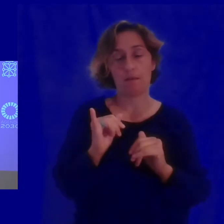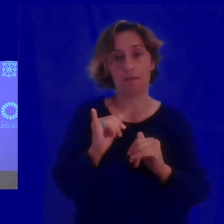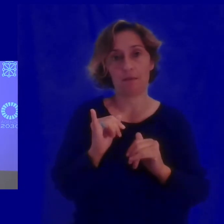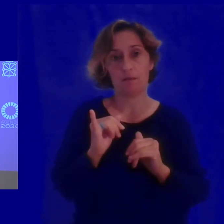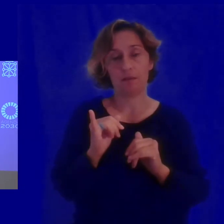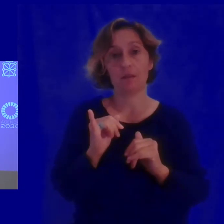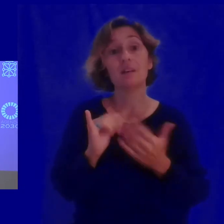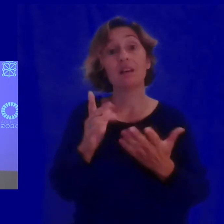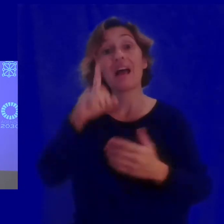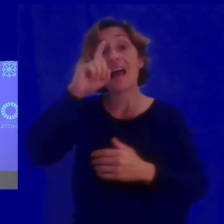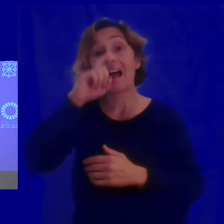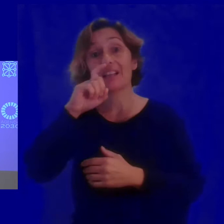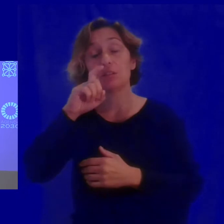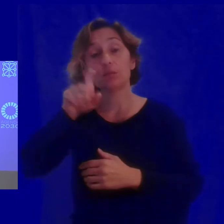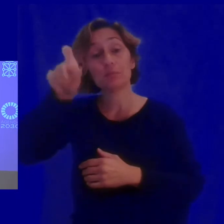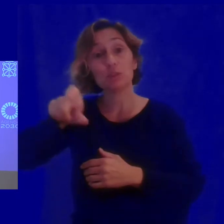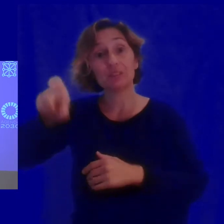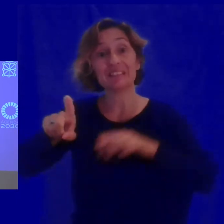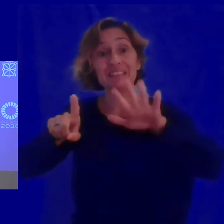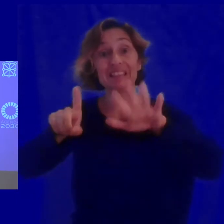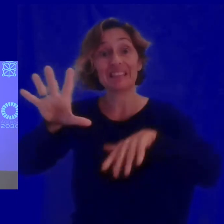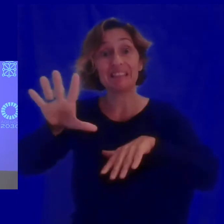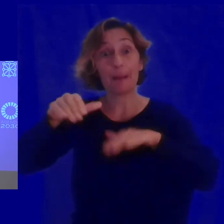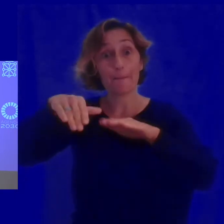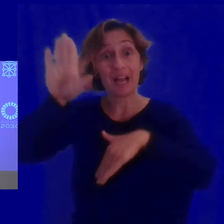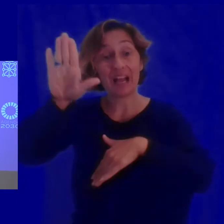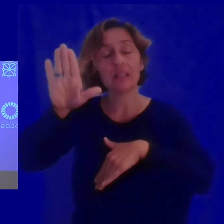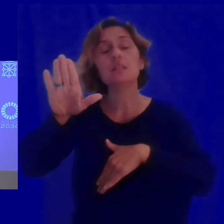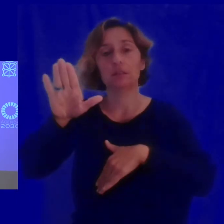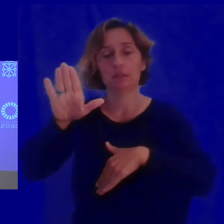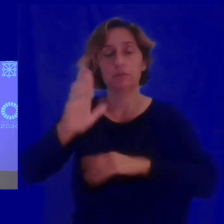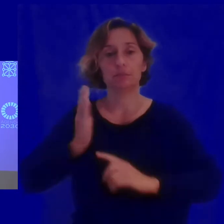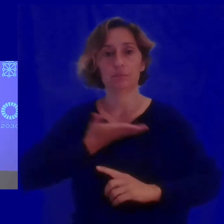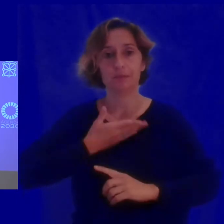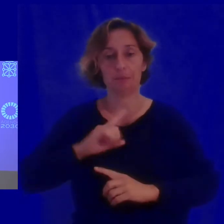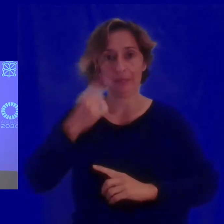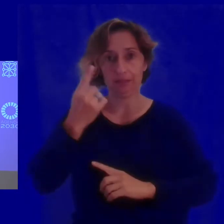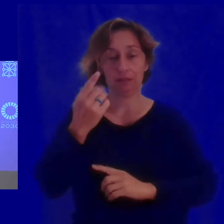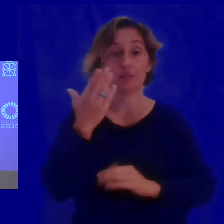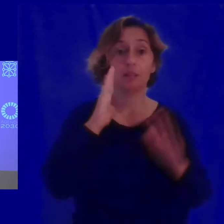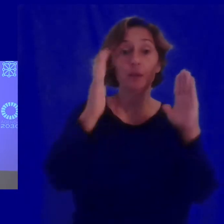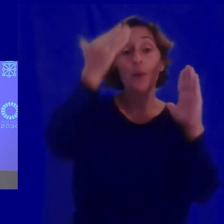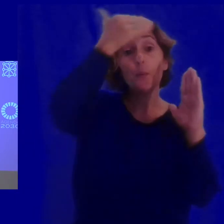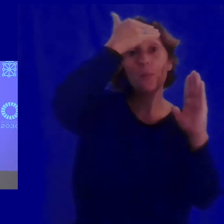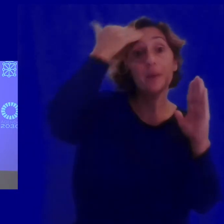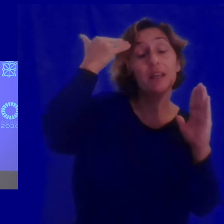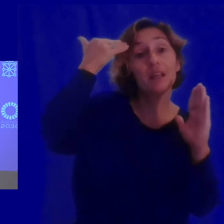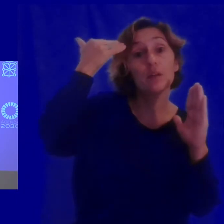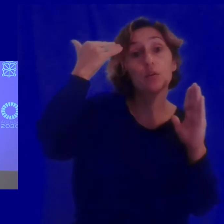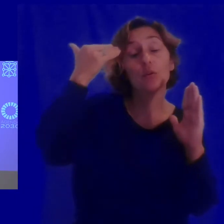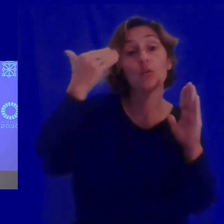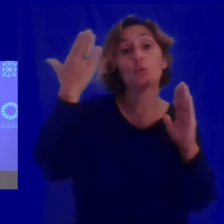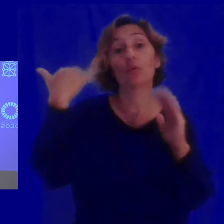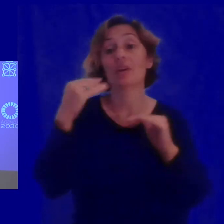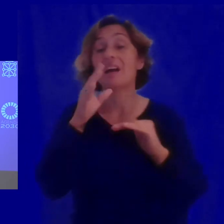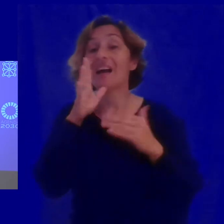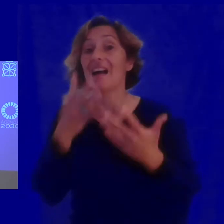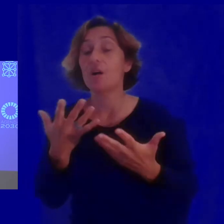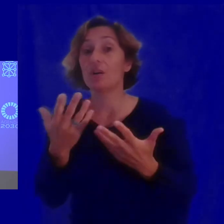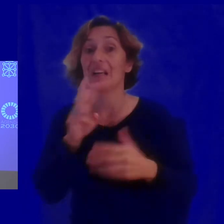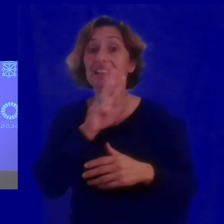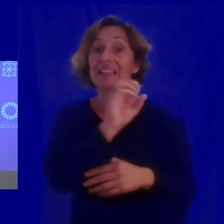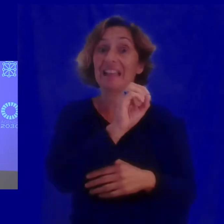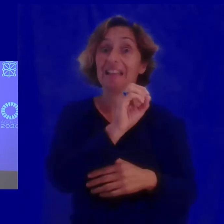en mayores de 60 años. Y la media de edad respecto al verano ha subido de 30 a más de 40